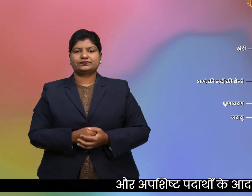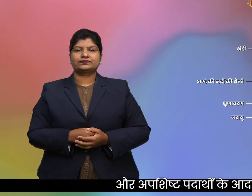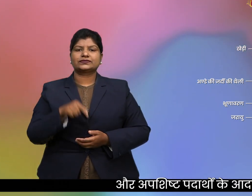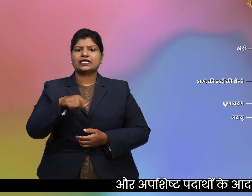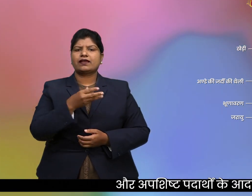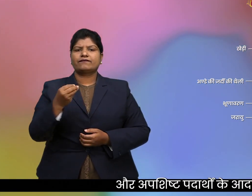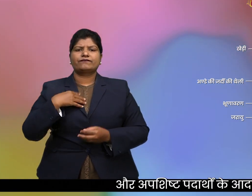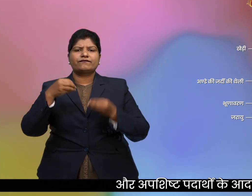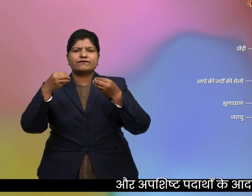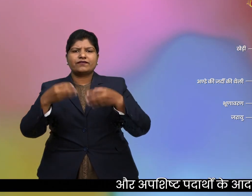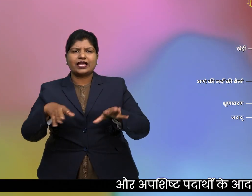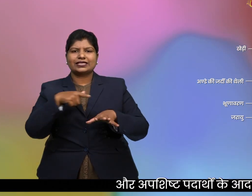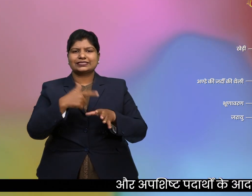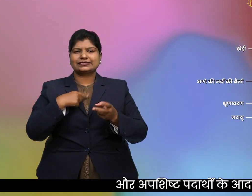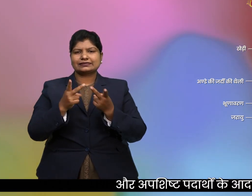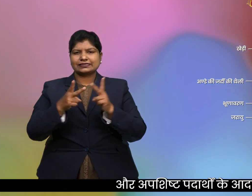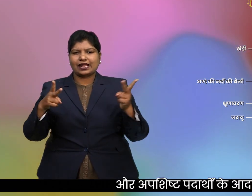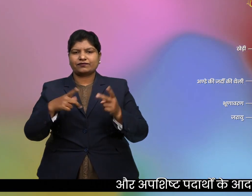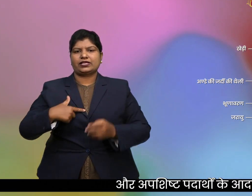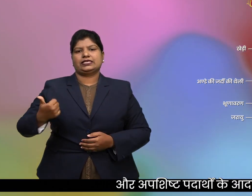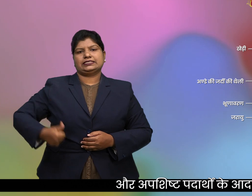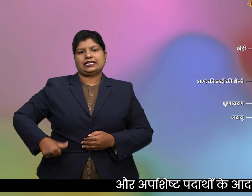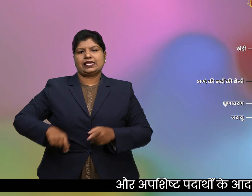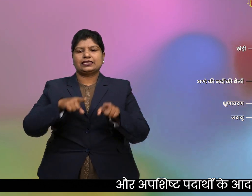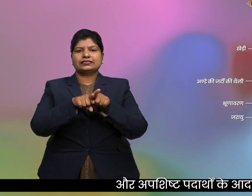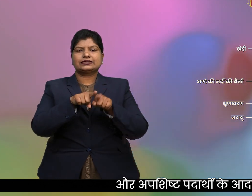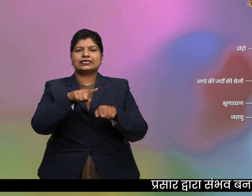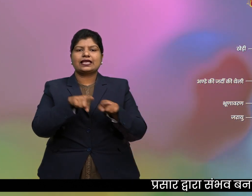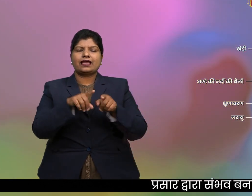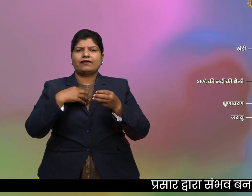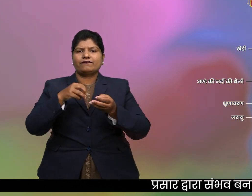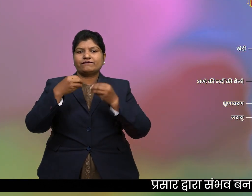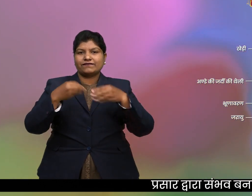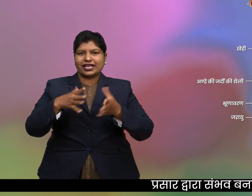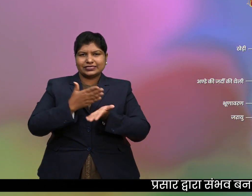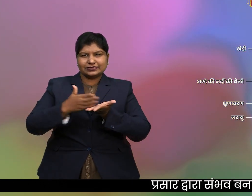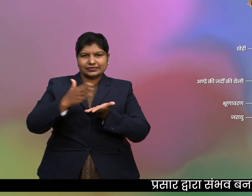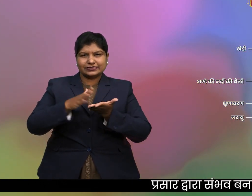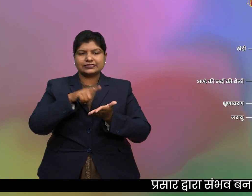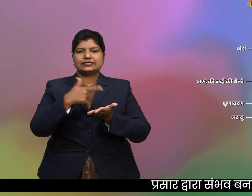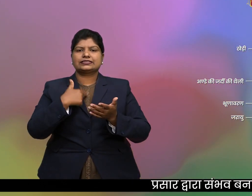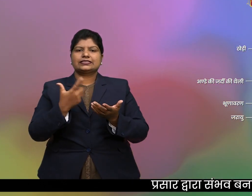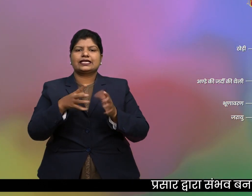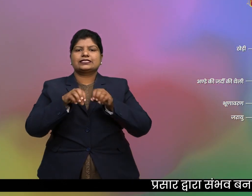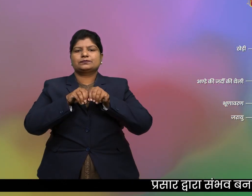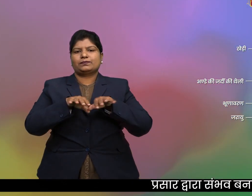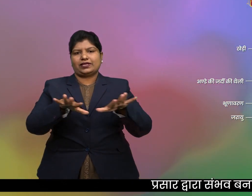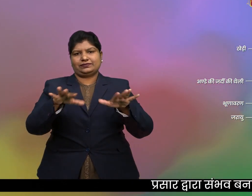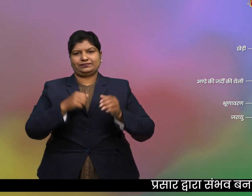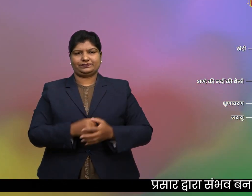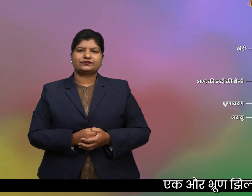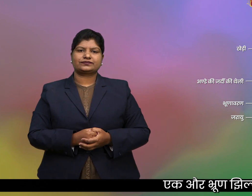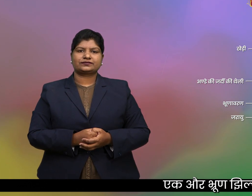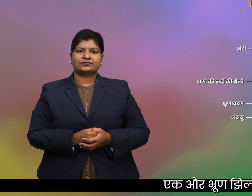और अपशिष्ट पदार्थों के आदान प्रदान को प्रसार द्वारा संभव बनाता